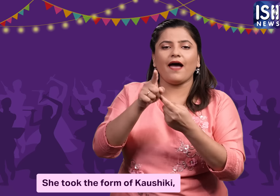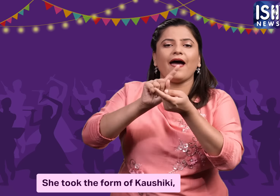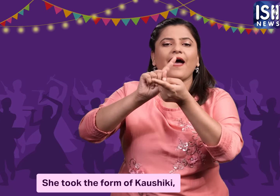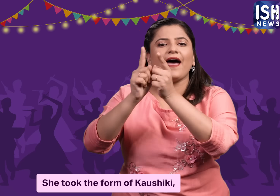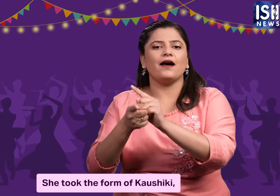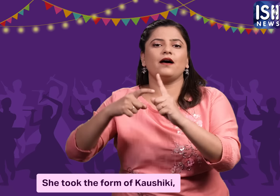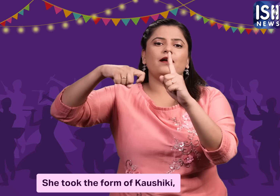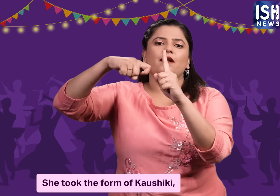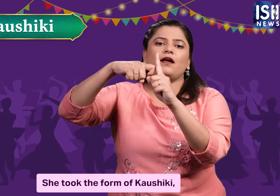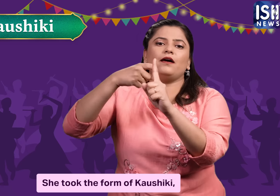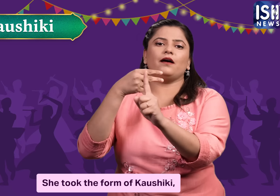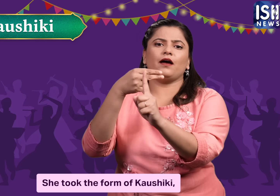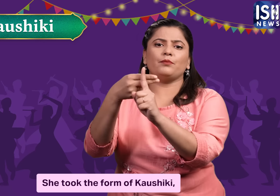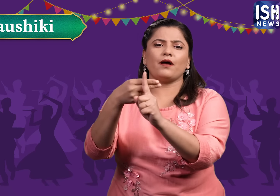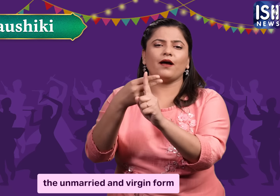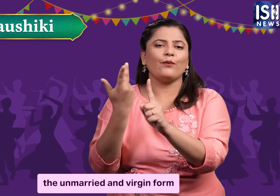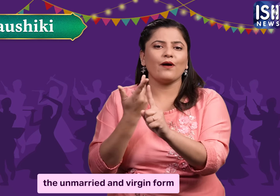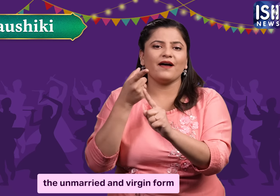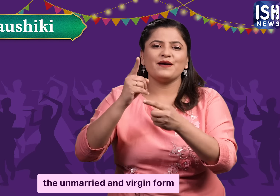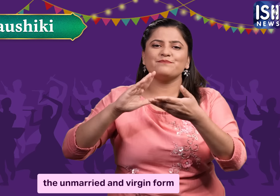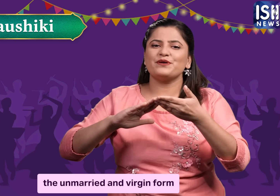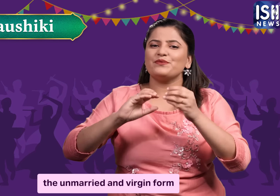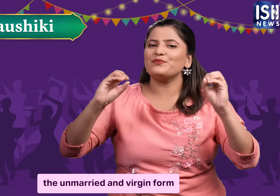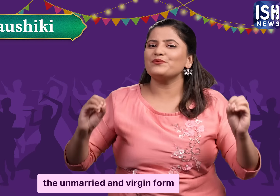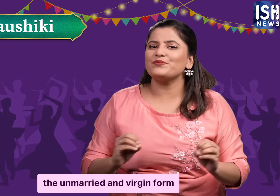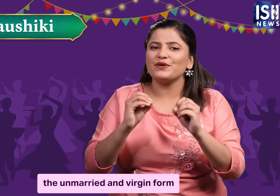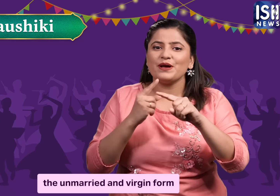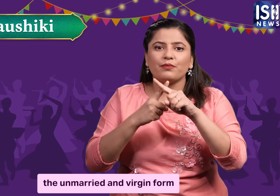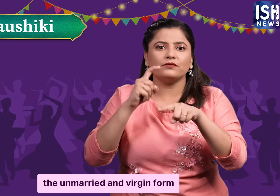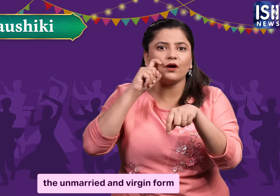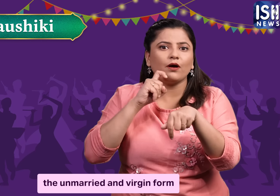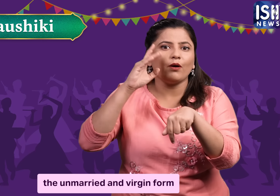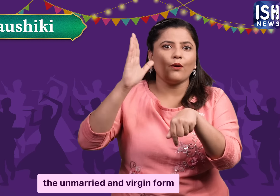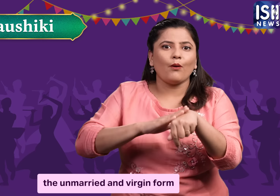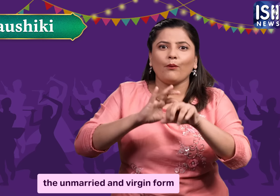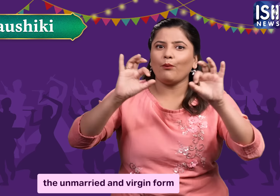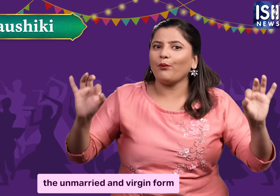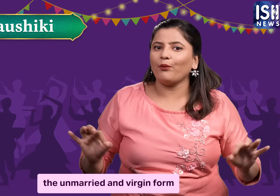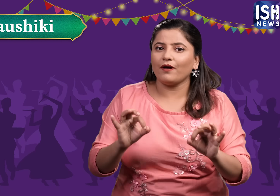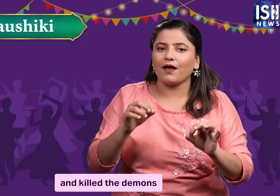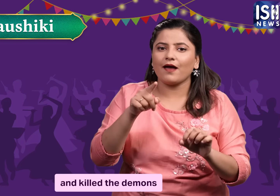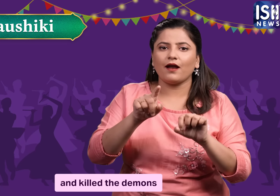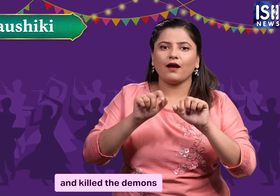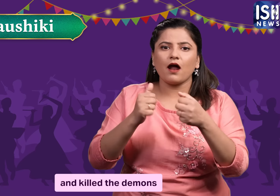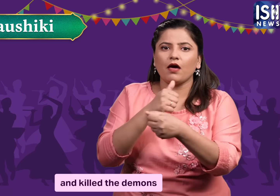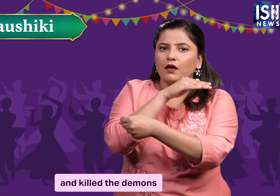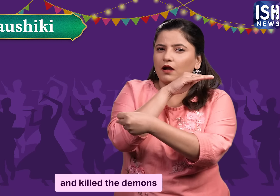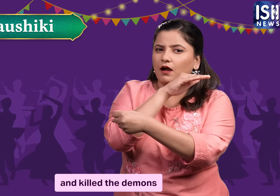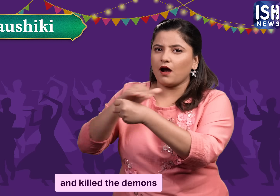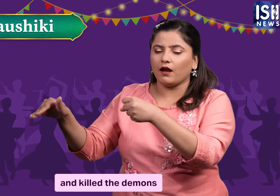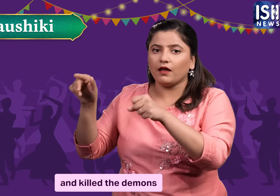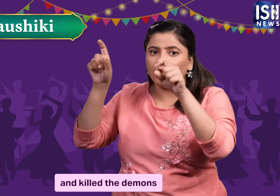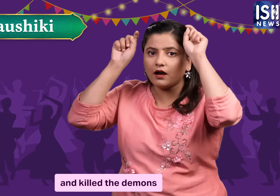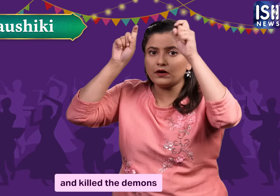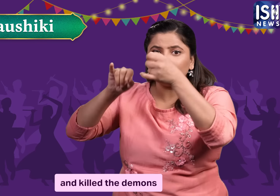उन्होंने अविवाहित और कुंवारी कौशिकी का रूप धारण किया और दोनों राक्षसों शुंभ